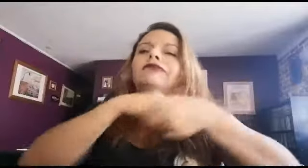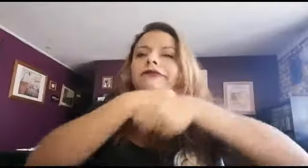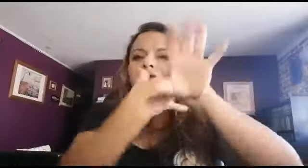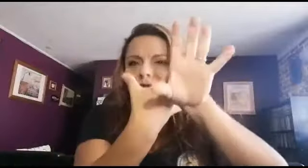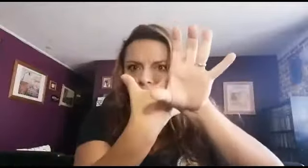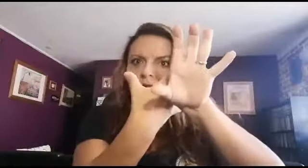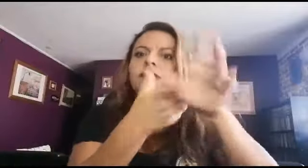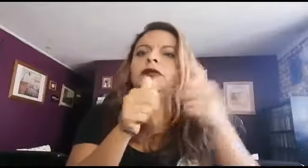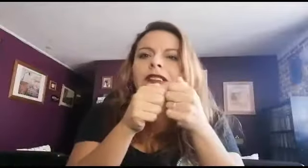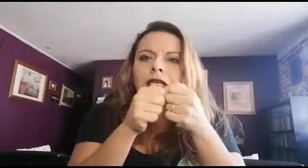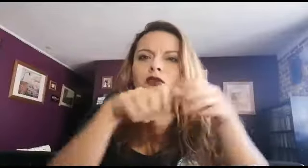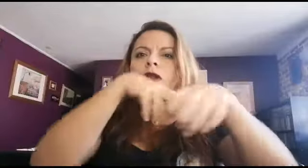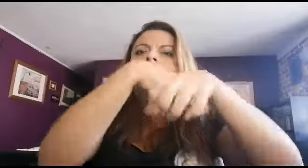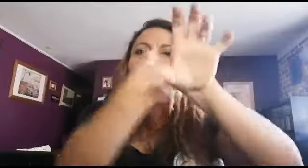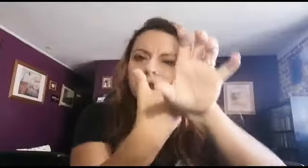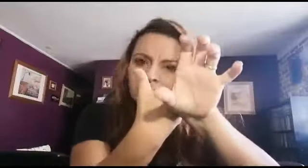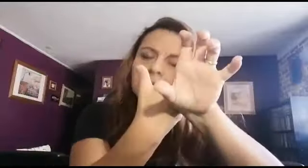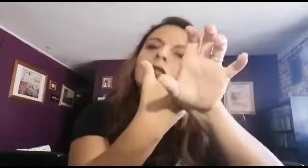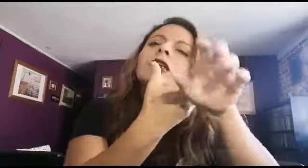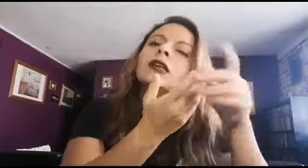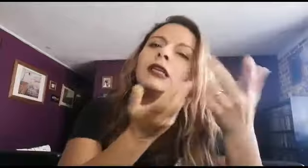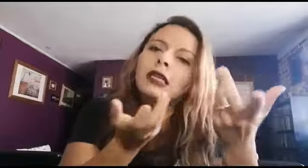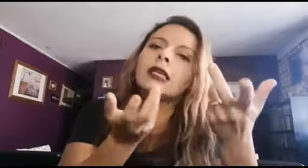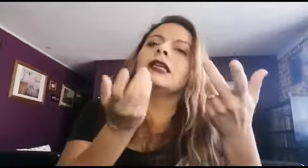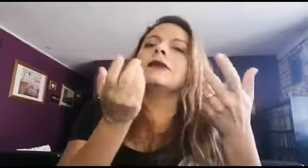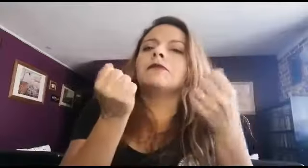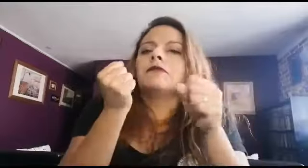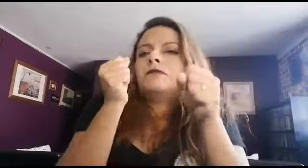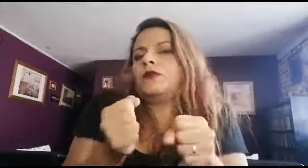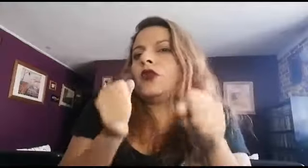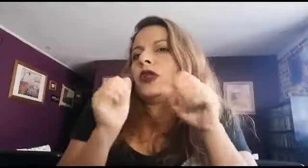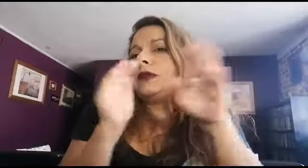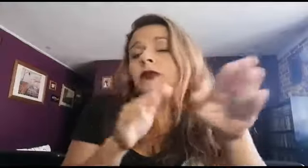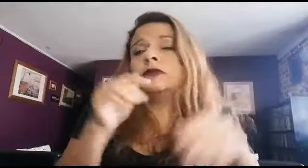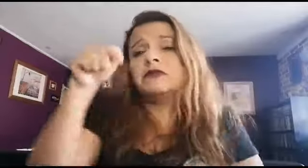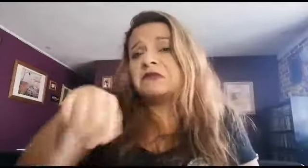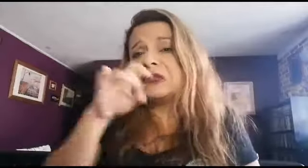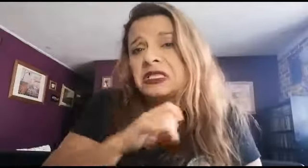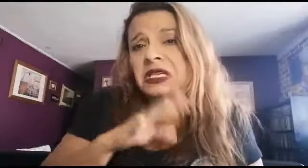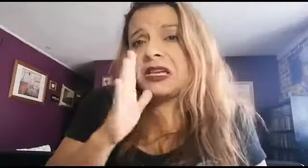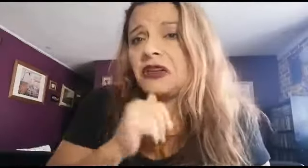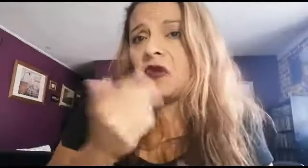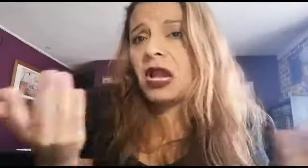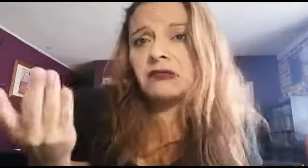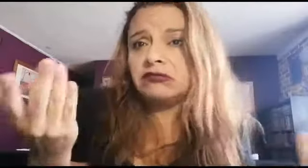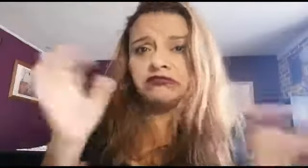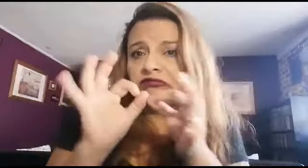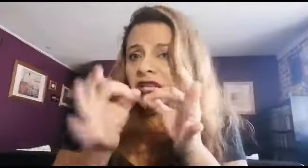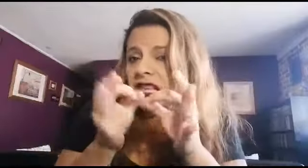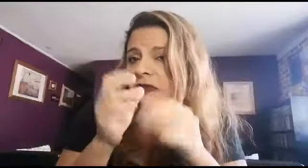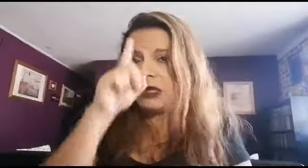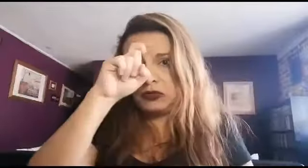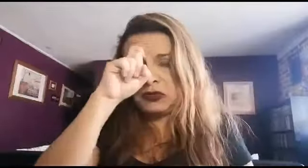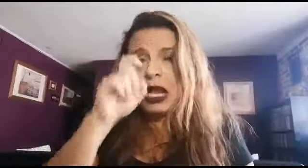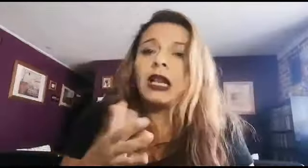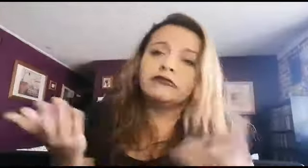y para que se les pueda apoyar mediante videollamada y también a apoyarlo la verdad es que en chile